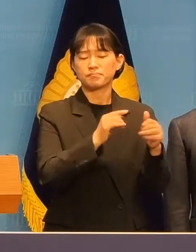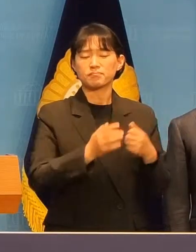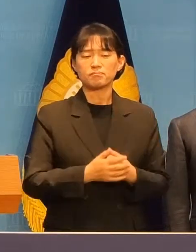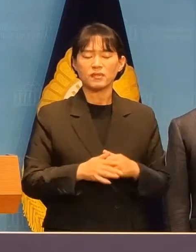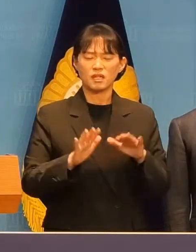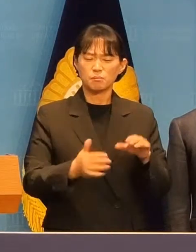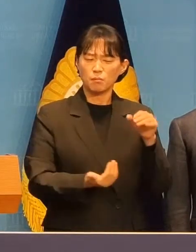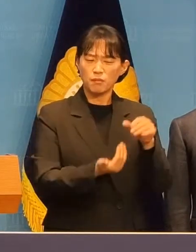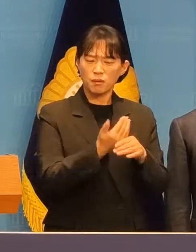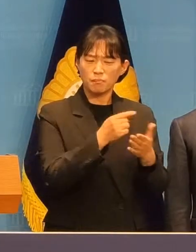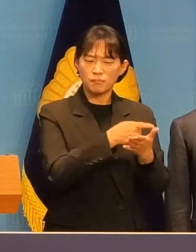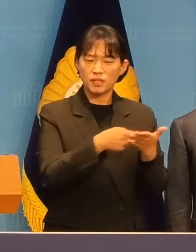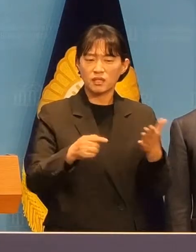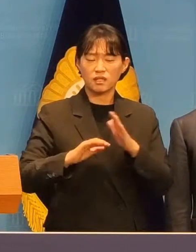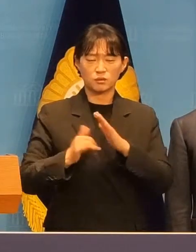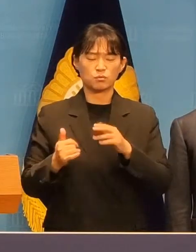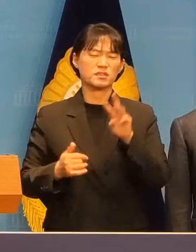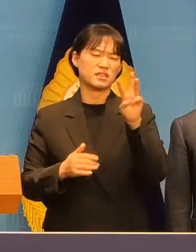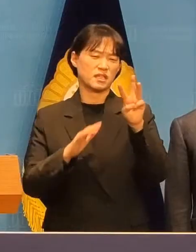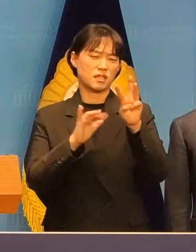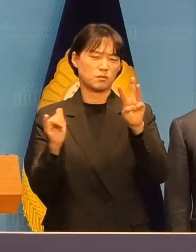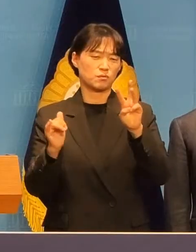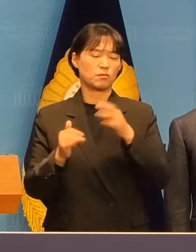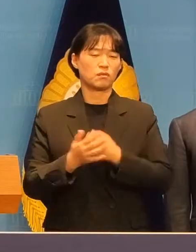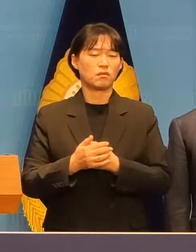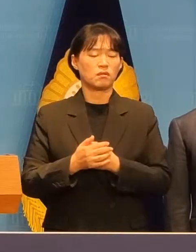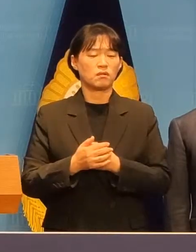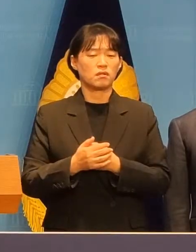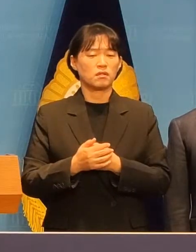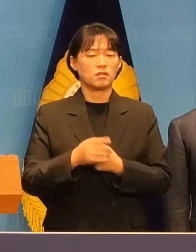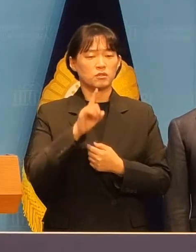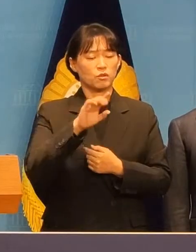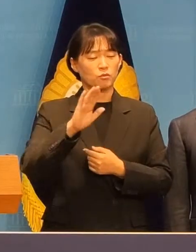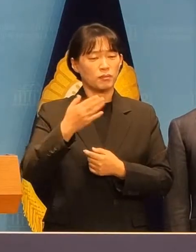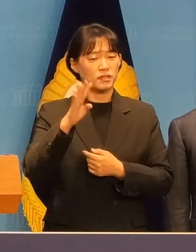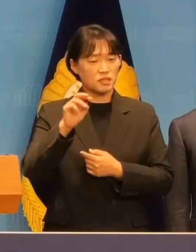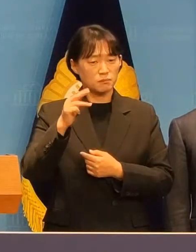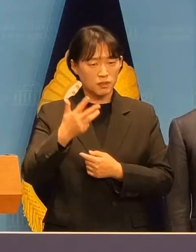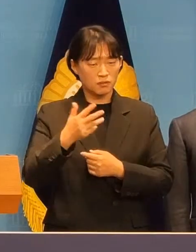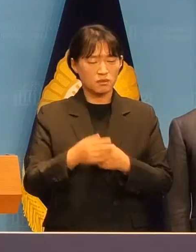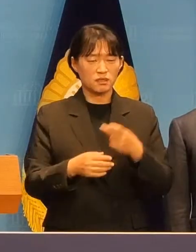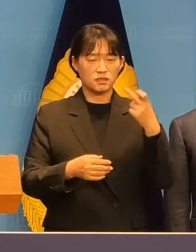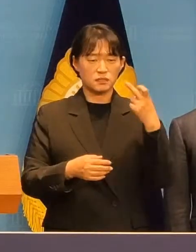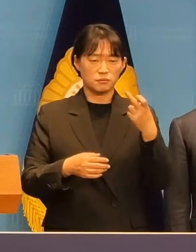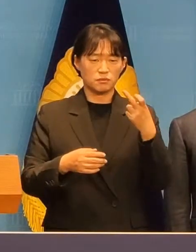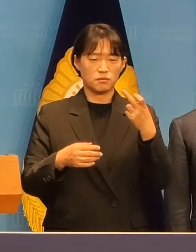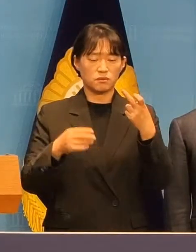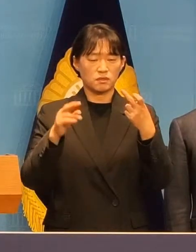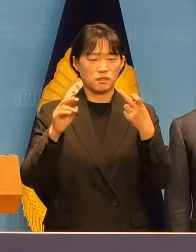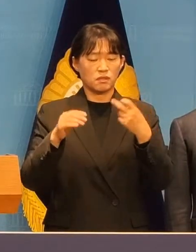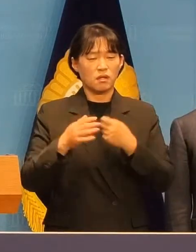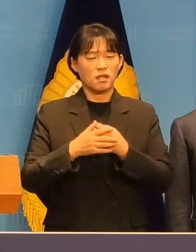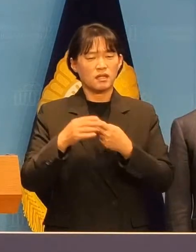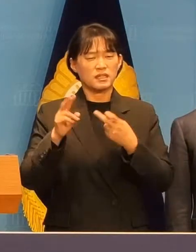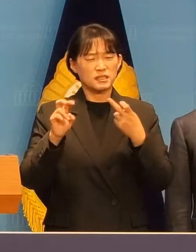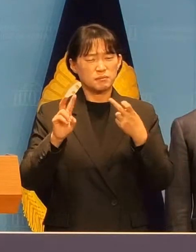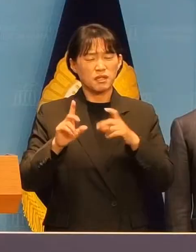이번 사건의 피해 가족은 세 가족입니다. 1948년 11월 22일 내란과